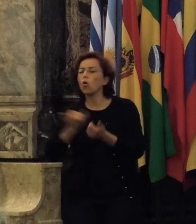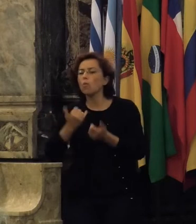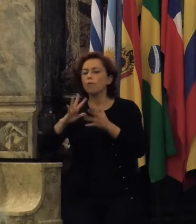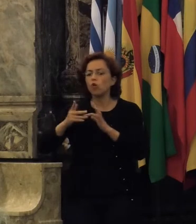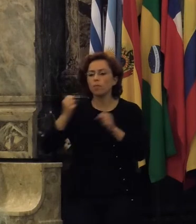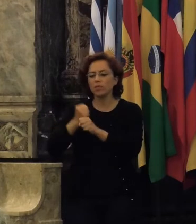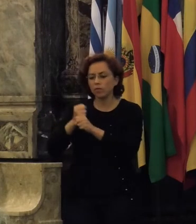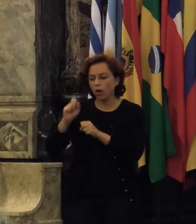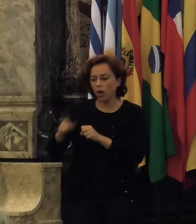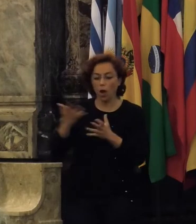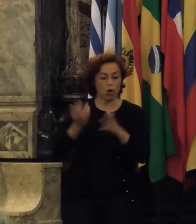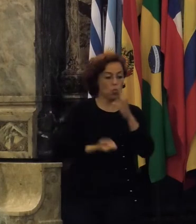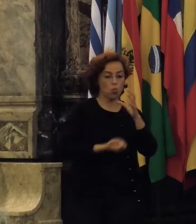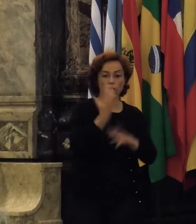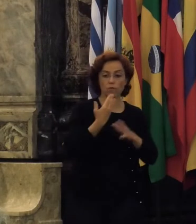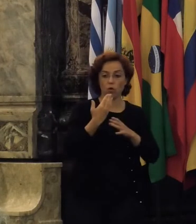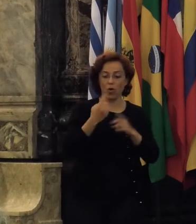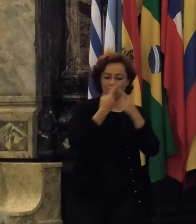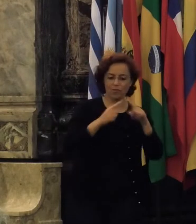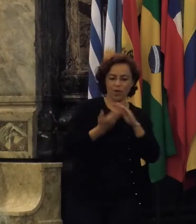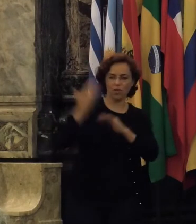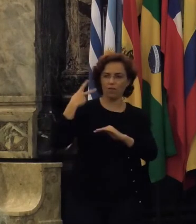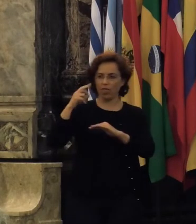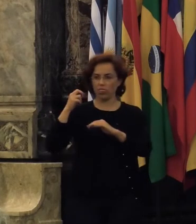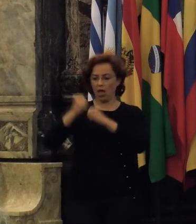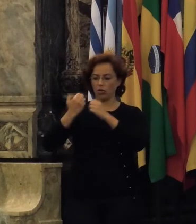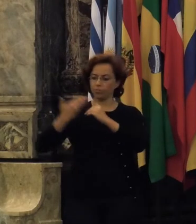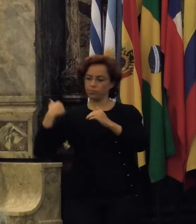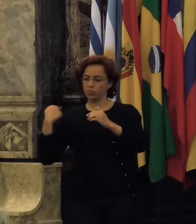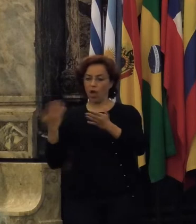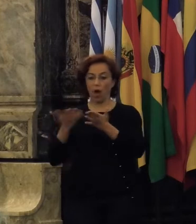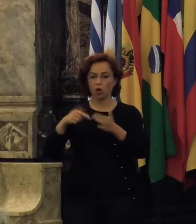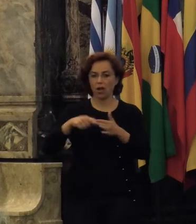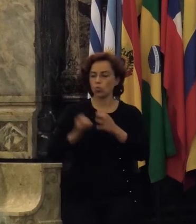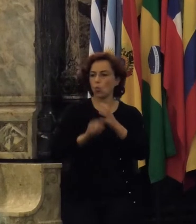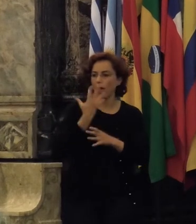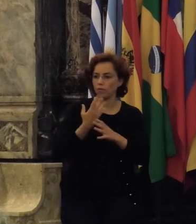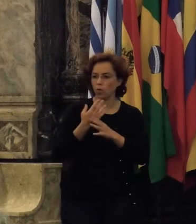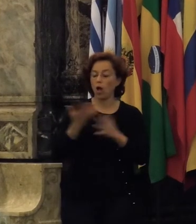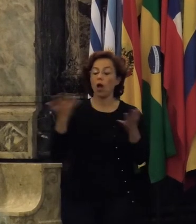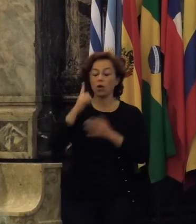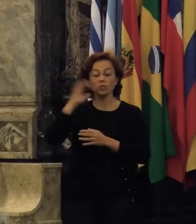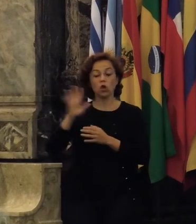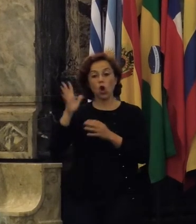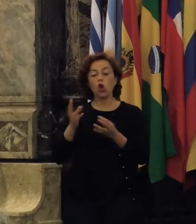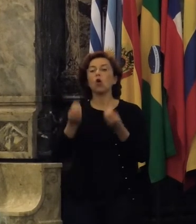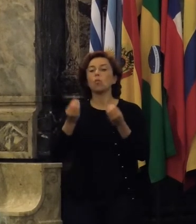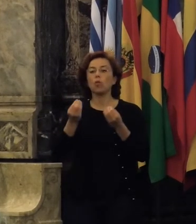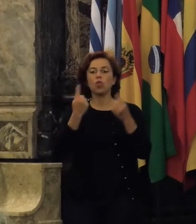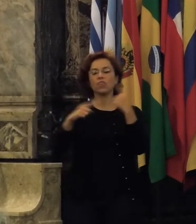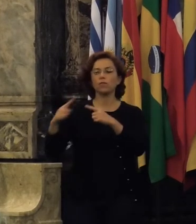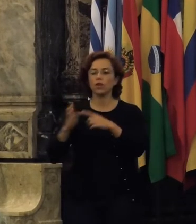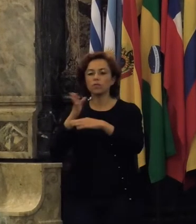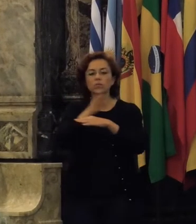nuevo, nuevo respecto a los últimos 20 años. Los psicólogos y psicólogas somos convocados a distintos escenarios de